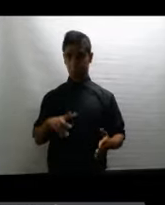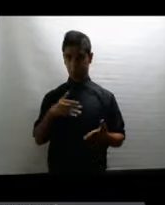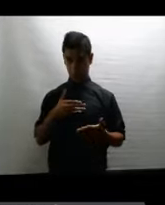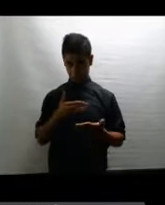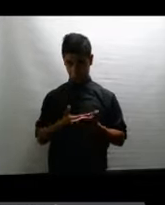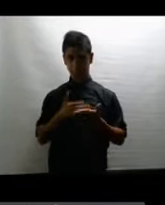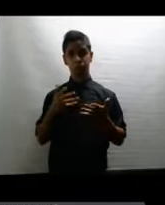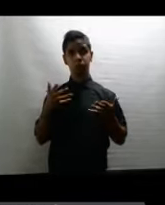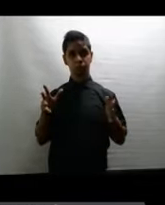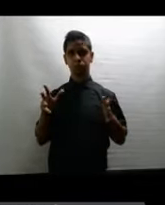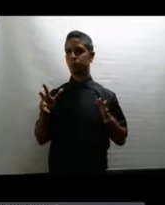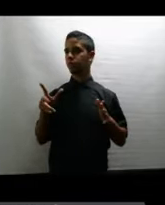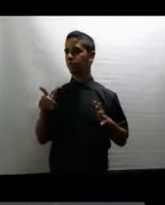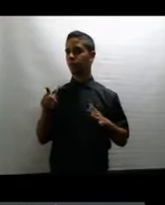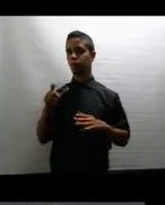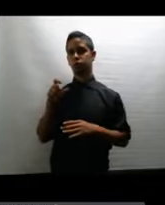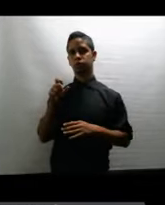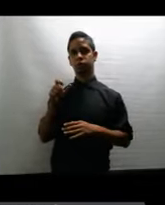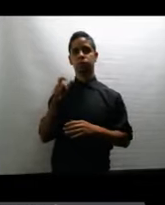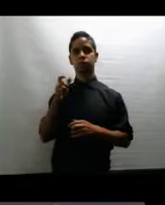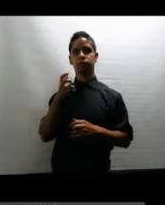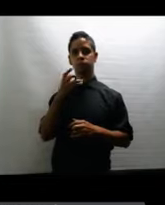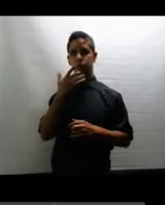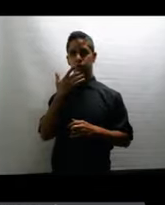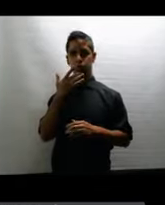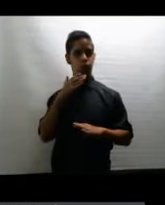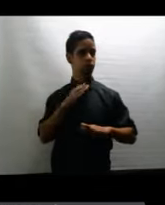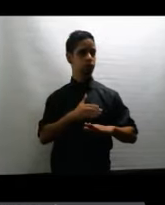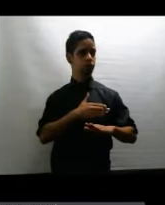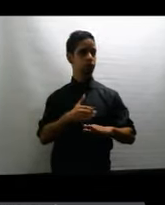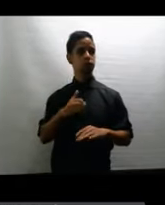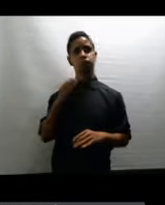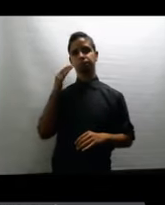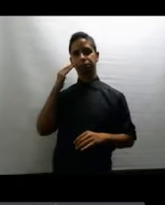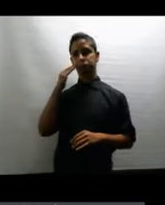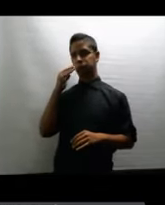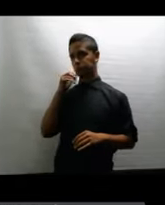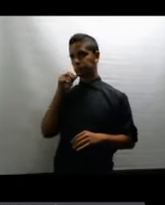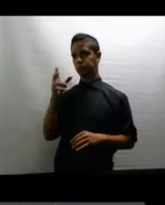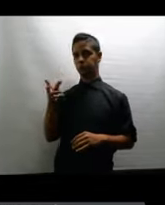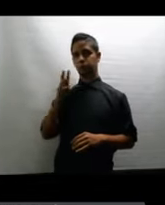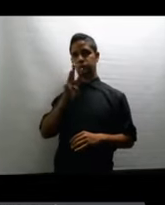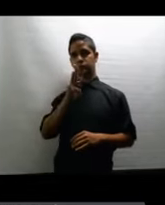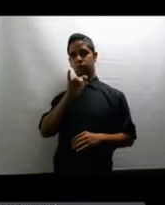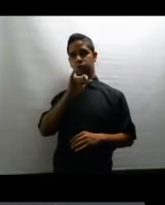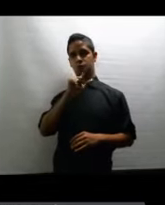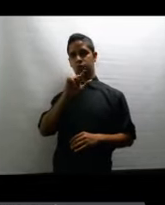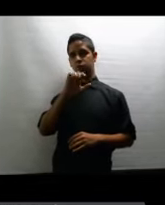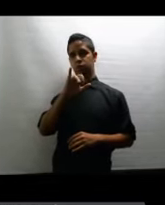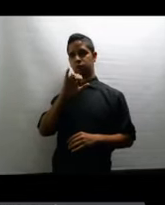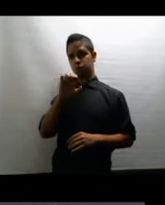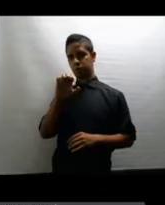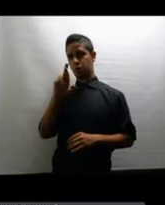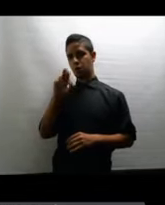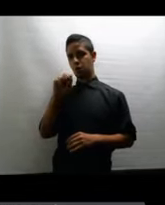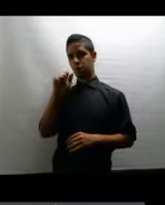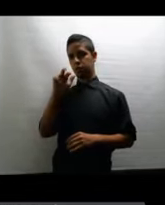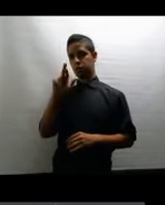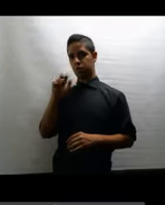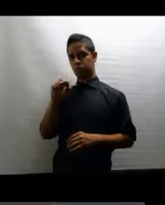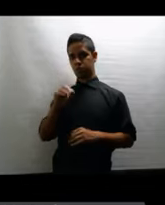¿Viste? Con qué sabor. Oye, que la pegaste. Sí, bueno, conozco a Willy Rosario. No, por eso. Pero estábamos escuchando. Sí. ¿A